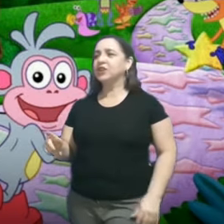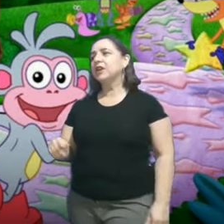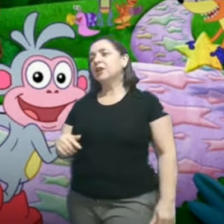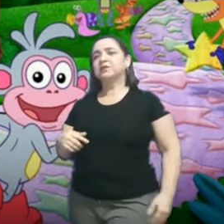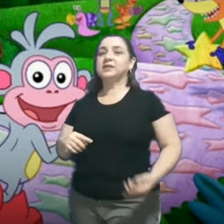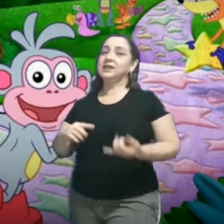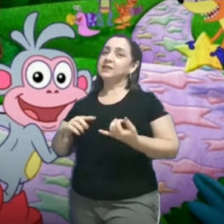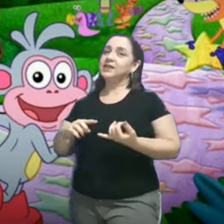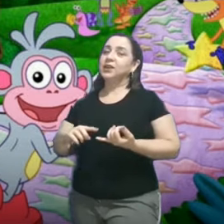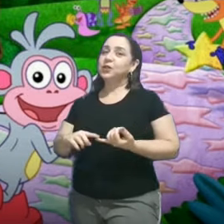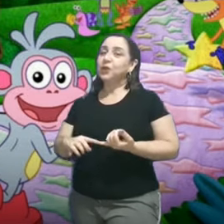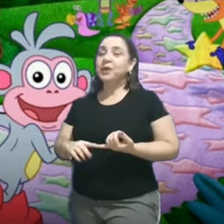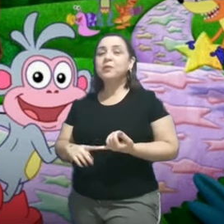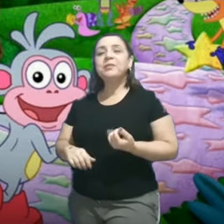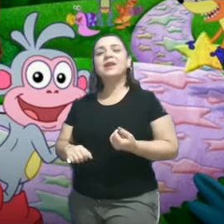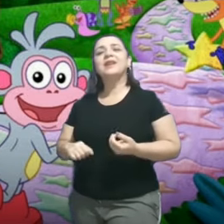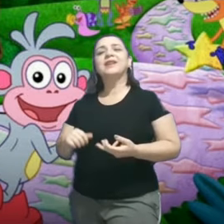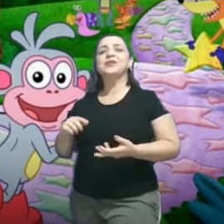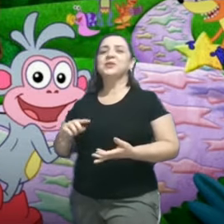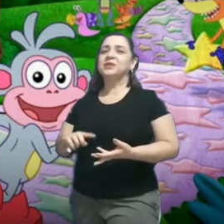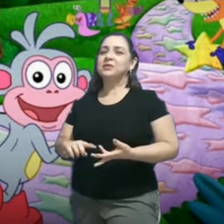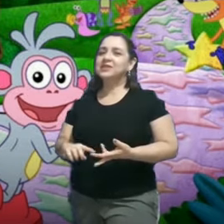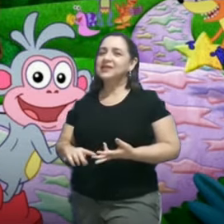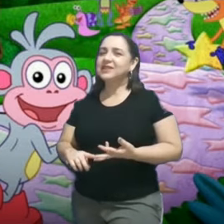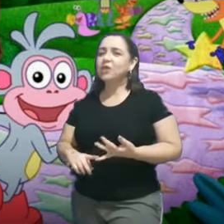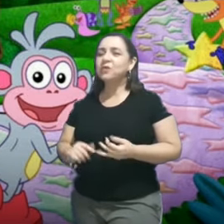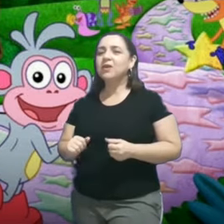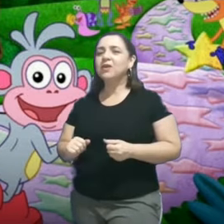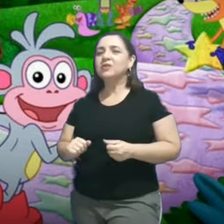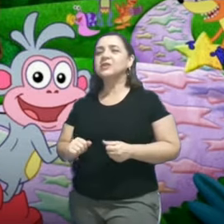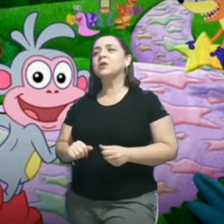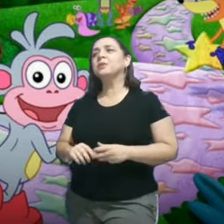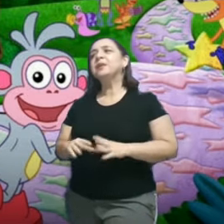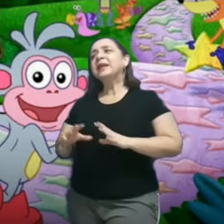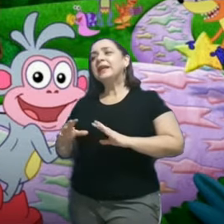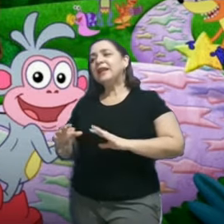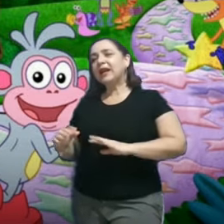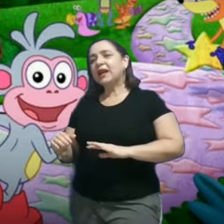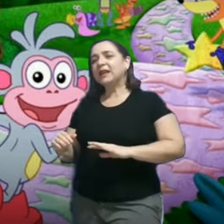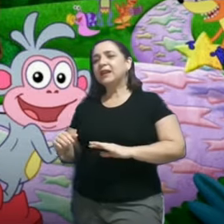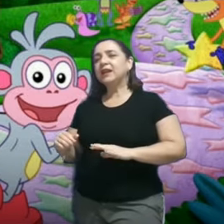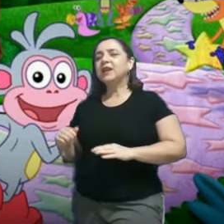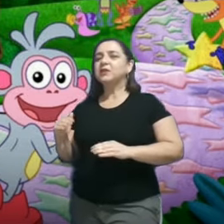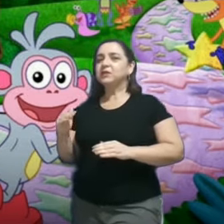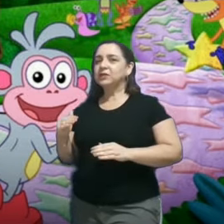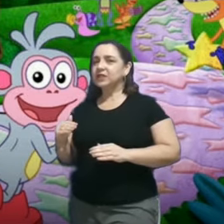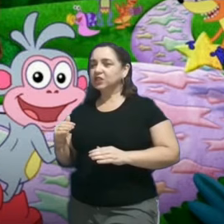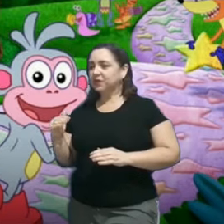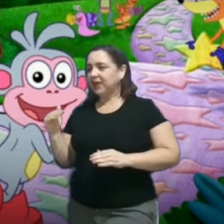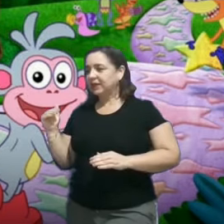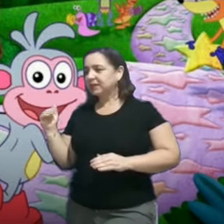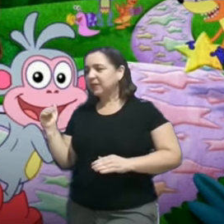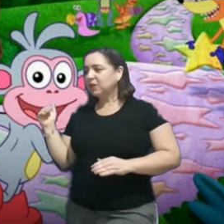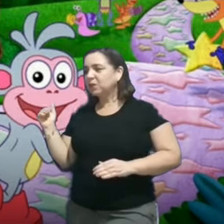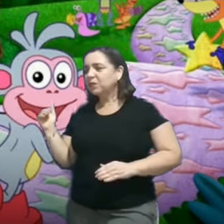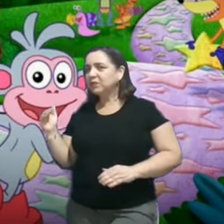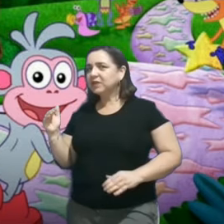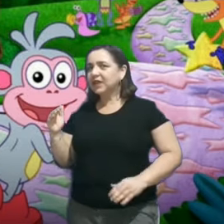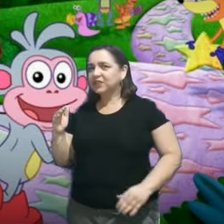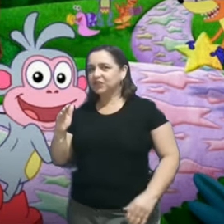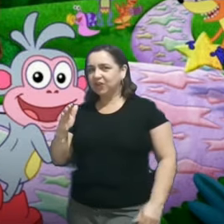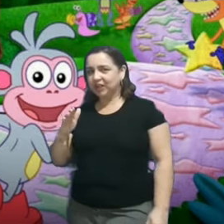verdade? Vocês tomam banho, vocês almoçam, e aí vocês fazem